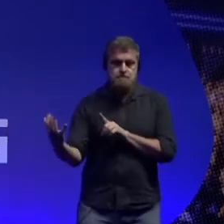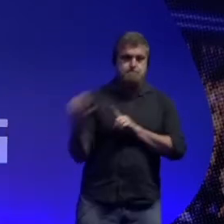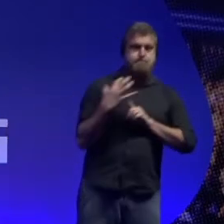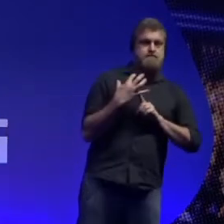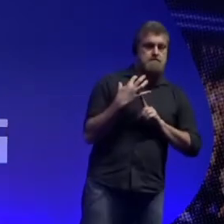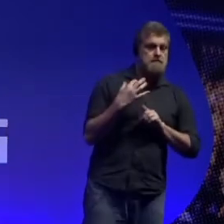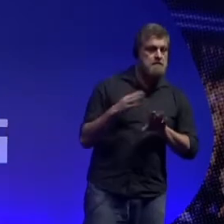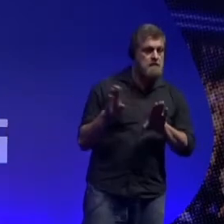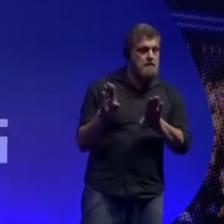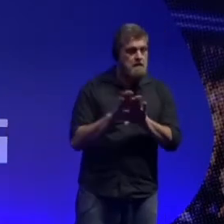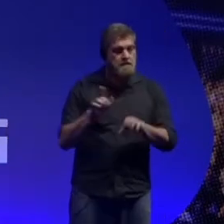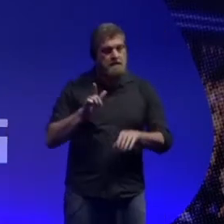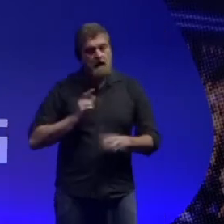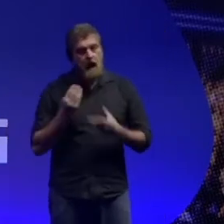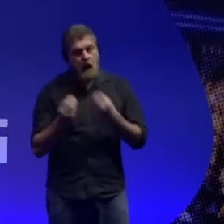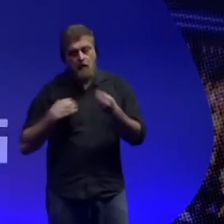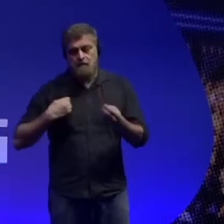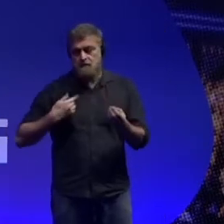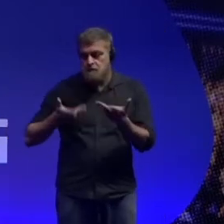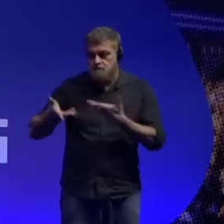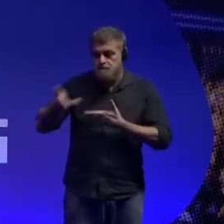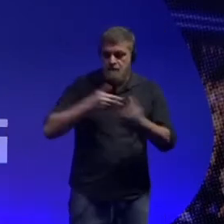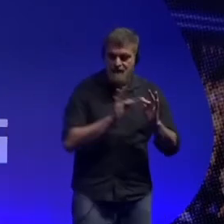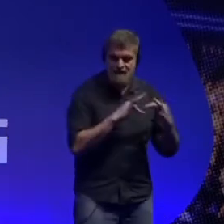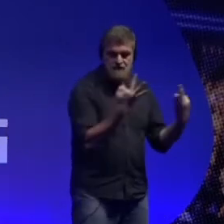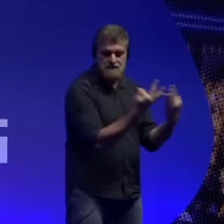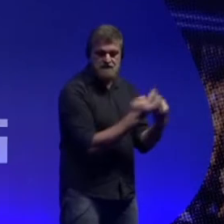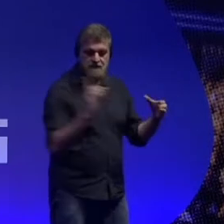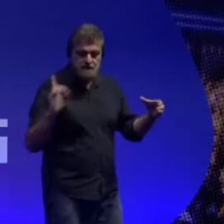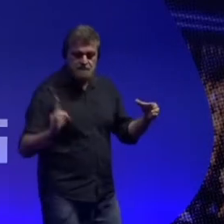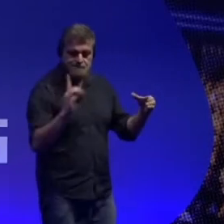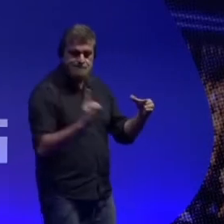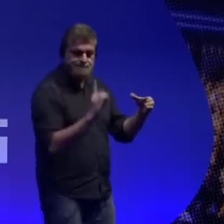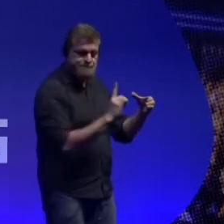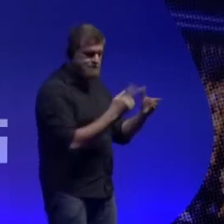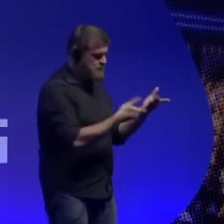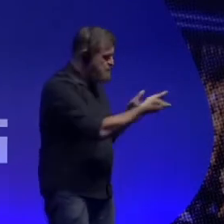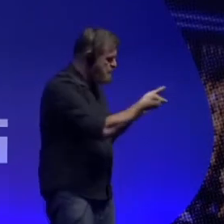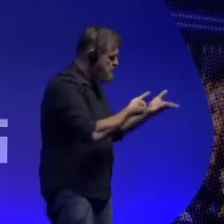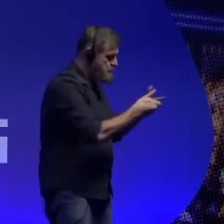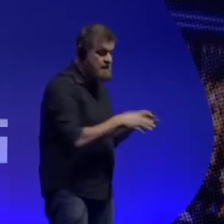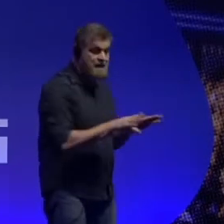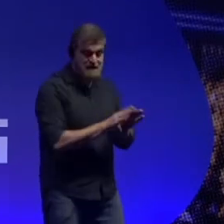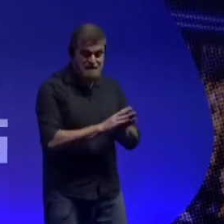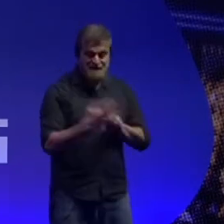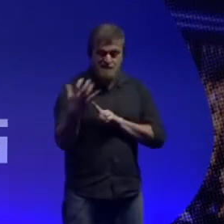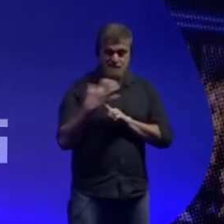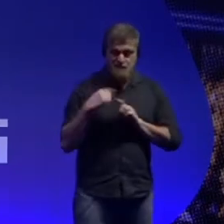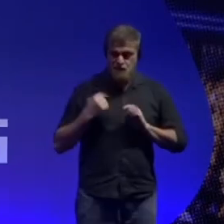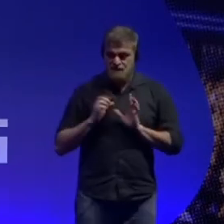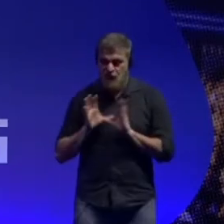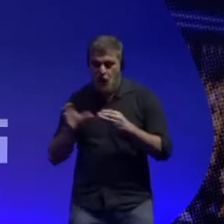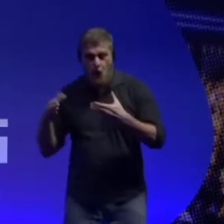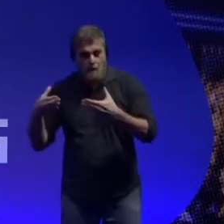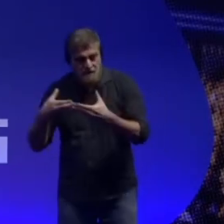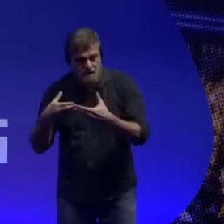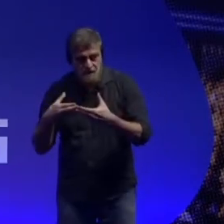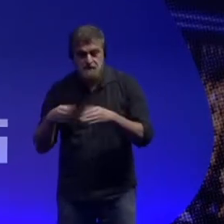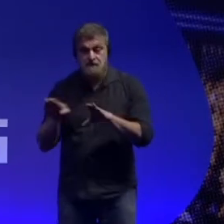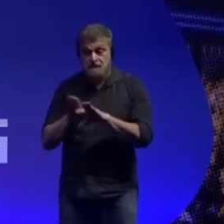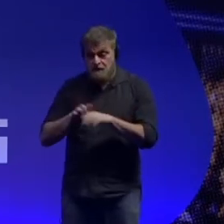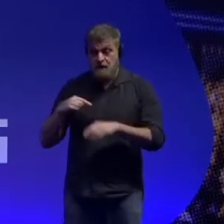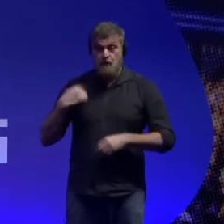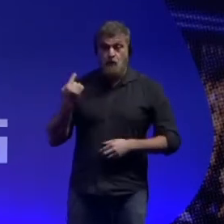Eles vão impactar como a gente interage com a nossa família, eles vão impactar como a gente interage com a nossa comunidade, eles vão impactar como a